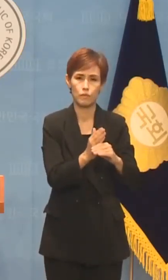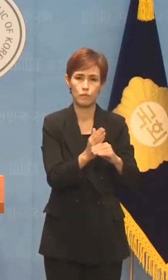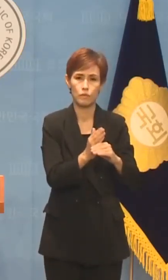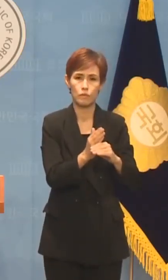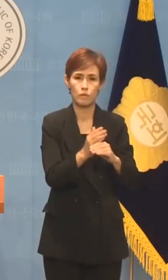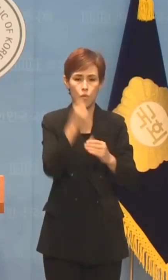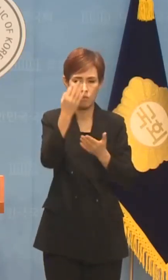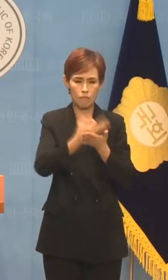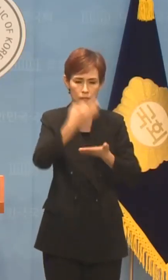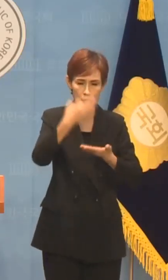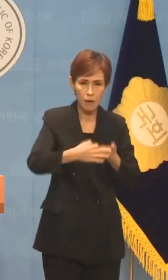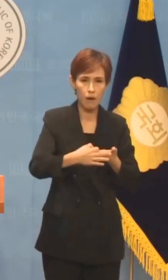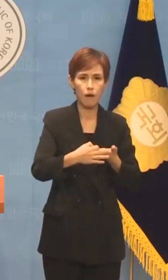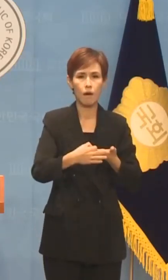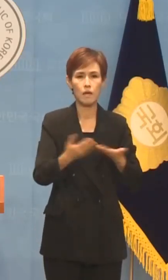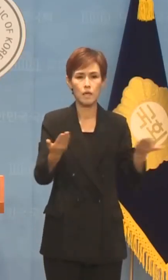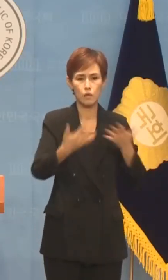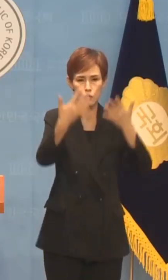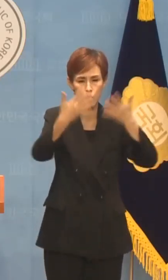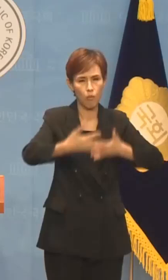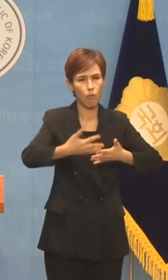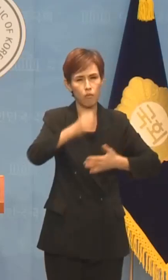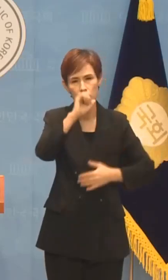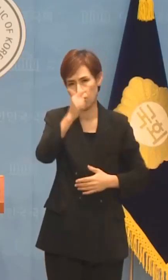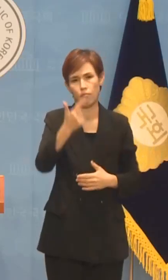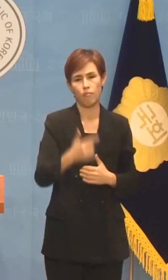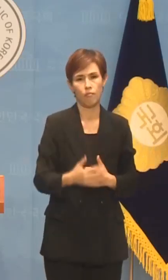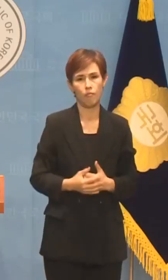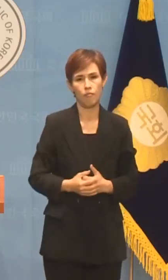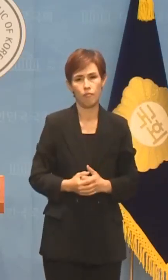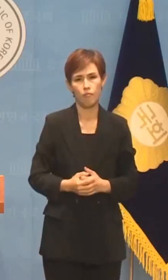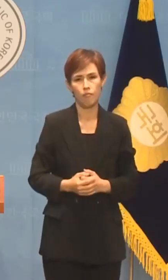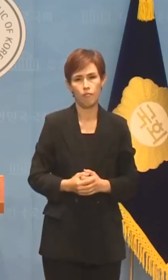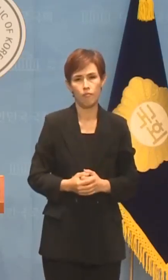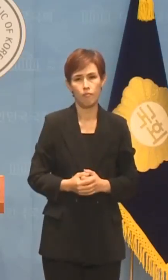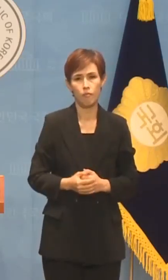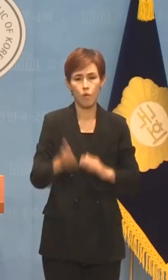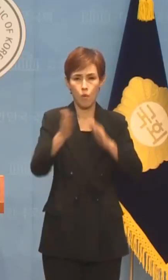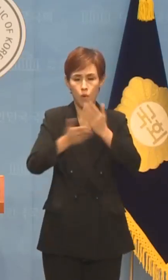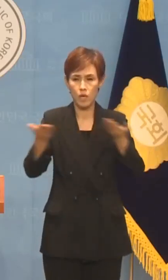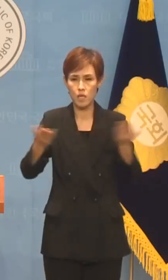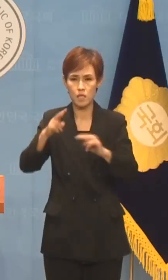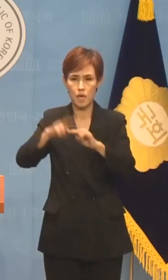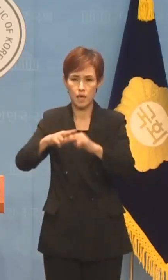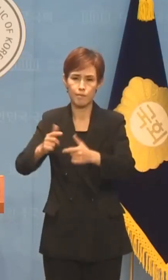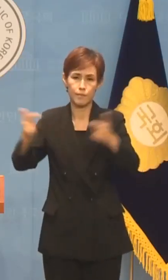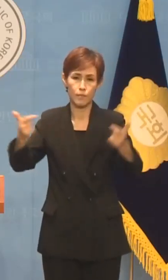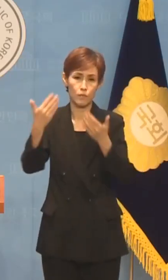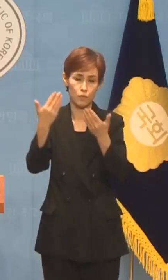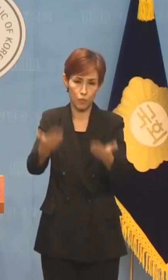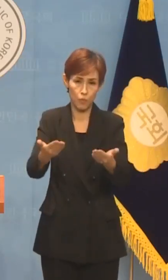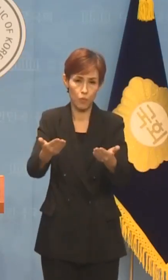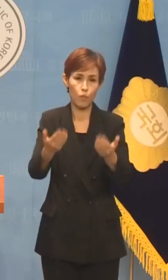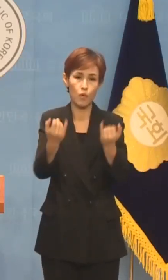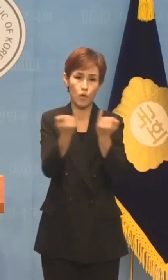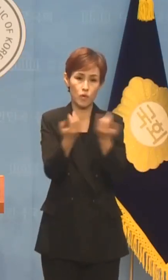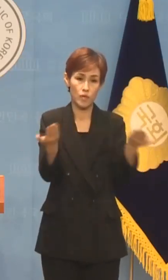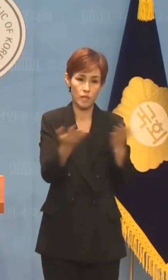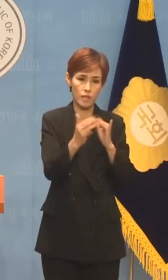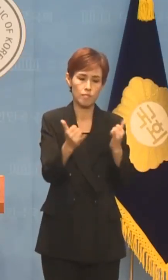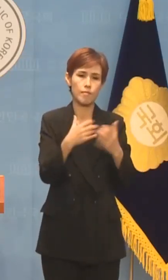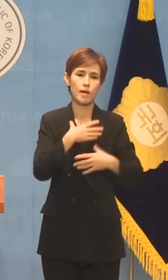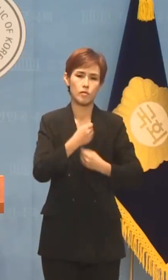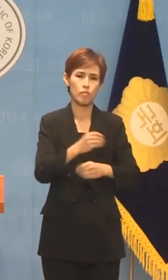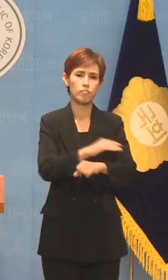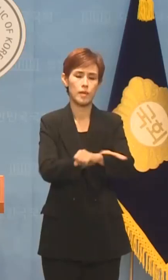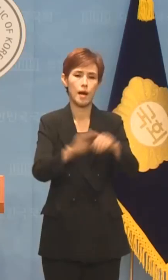낮은 임금과 불안정한 노동 조건에 내몰려 있습니다. 정규직 일자리 확대와 여성 노동자들이